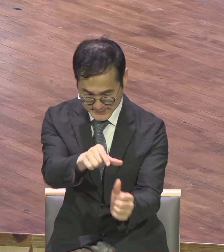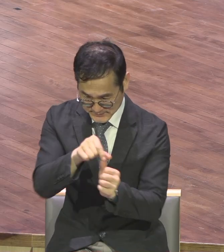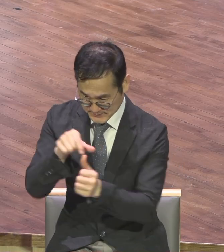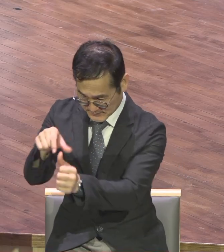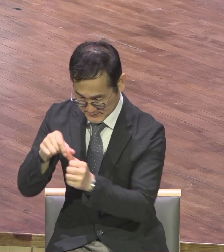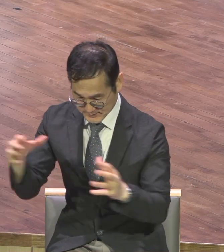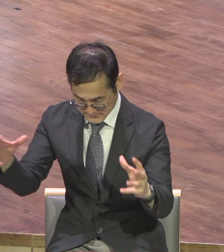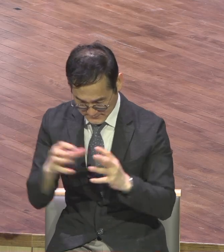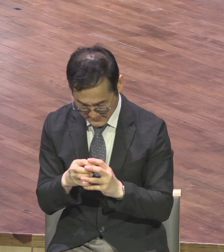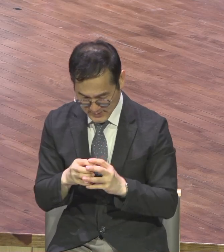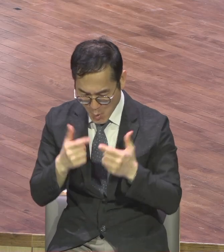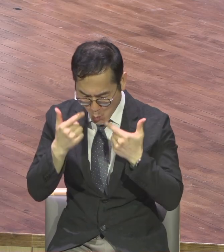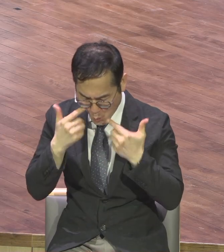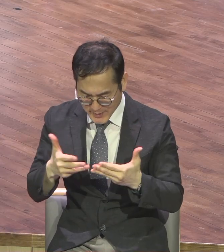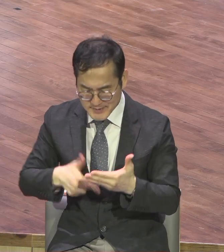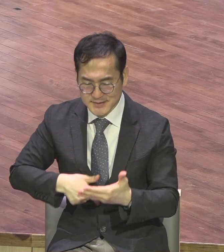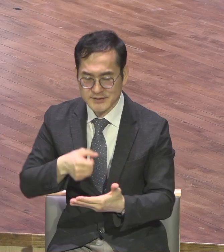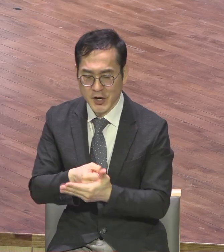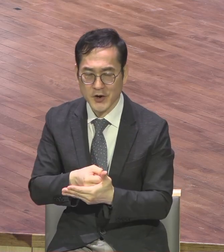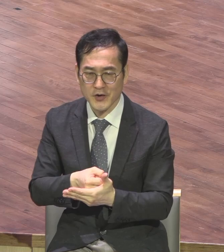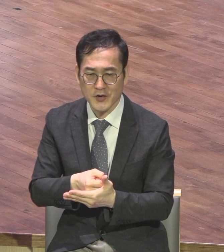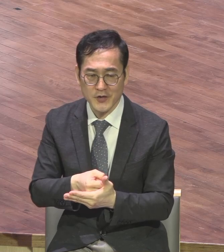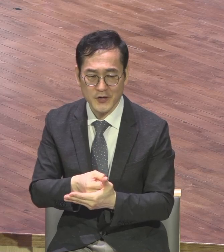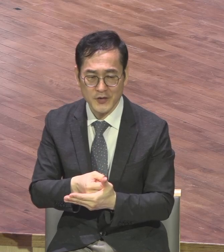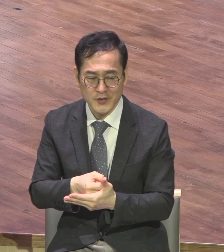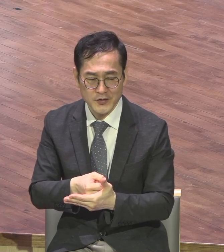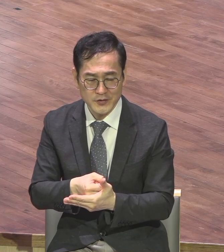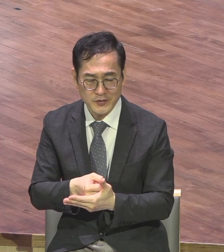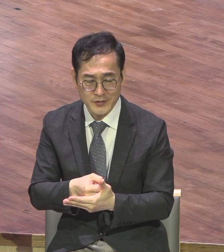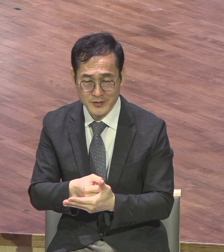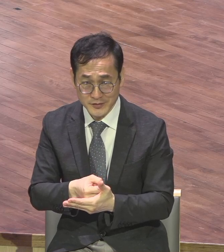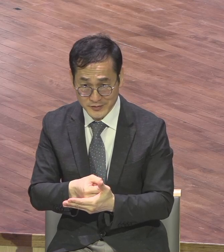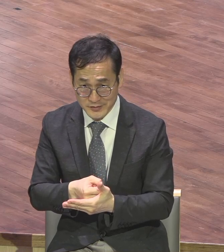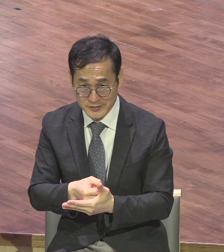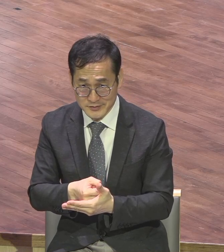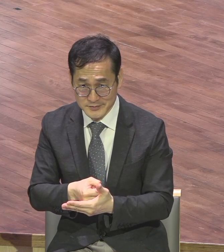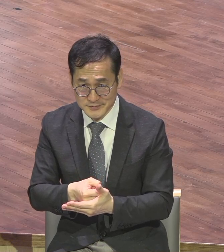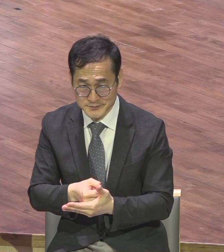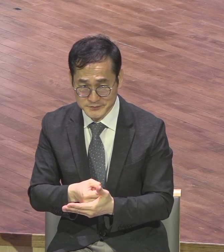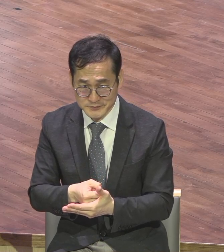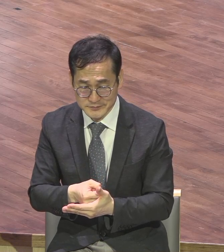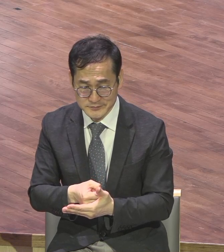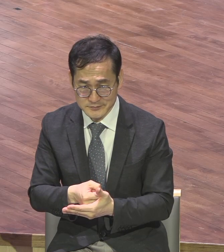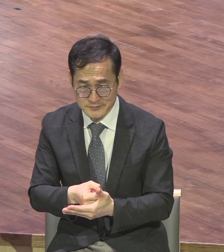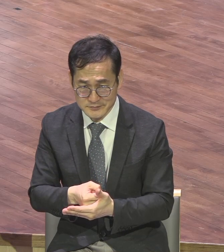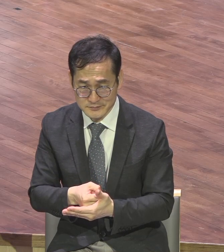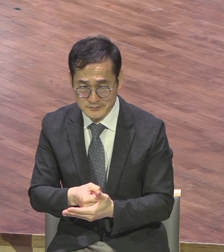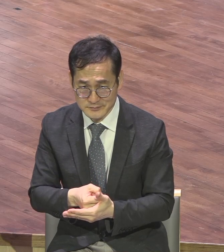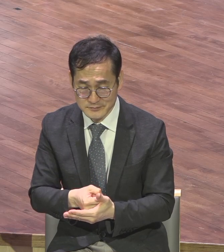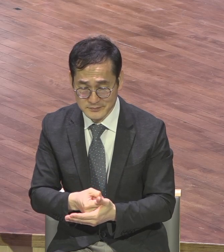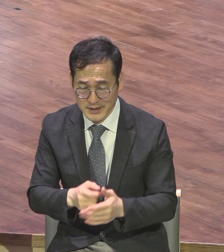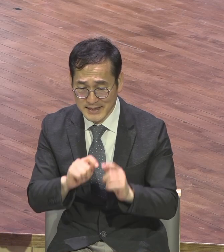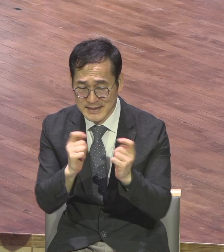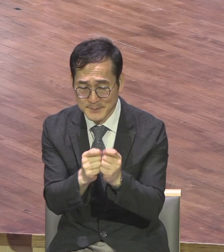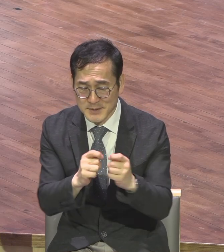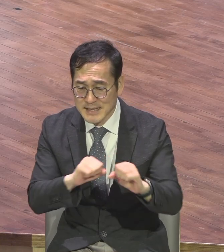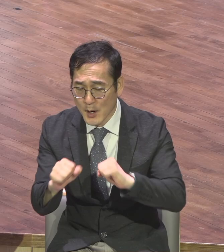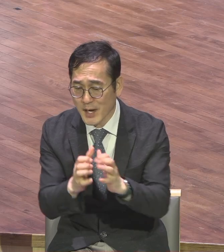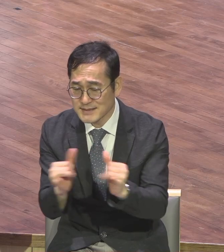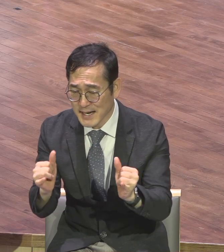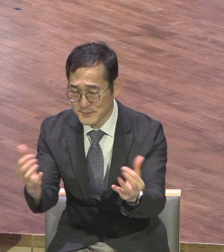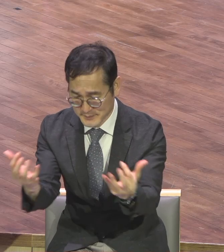확립시키는 사람과 집을 지칭합니다. 이렇게 팀사역을 통해서 딱 사람 찾으면 그 사람을 양육해야 되잖아요. 그